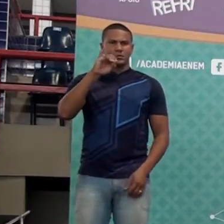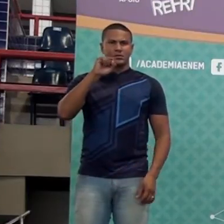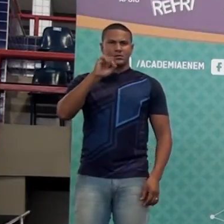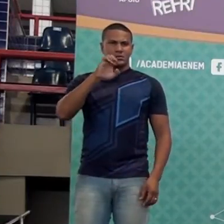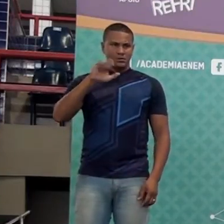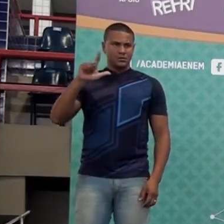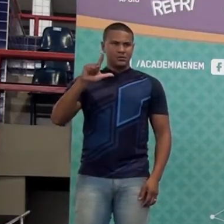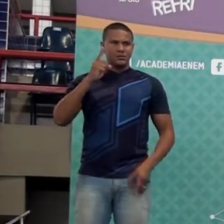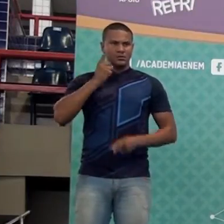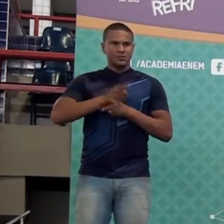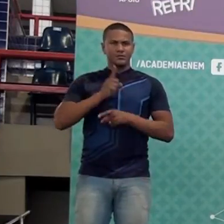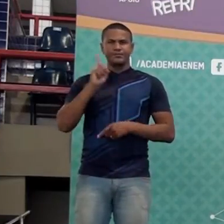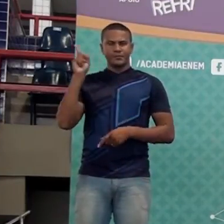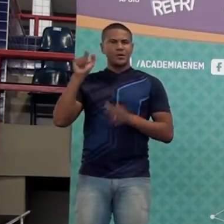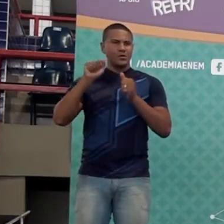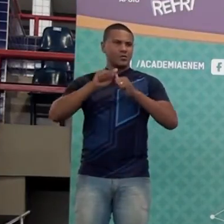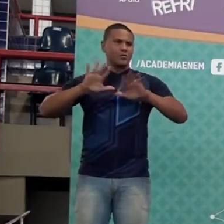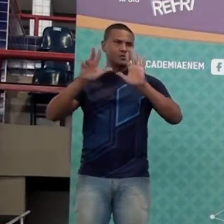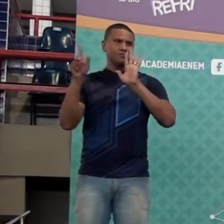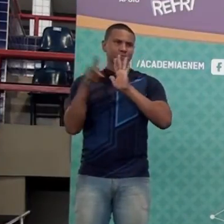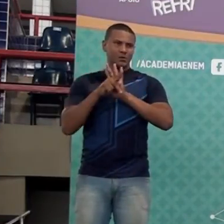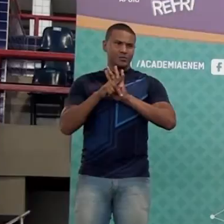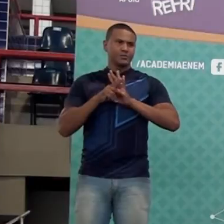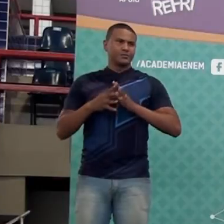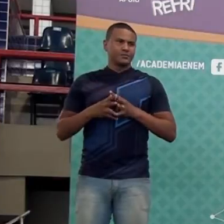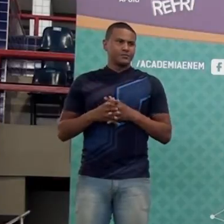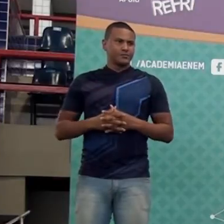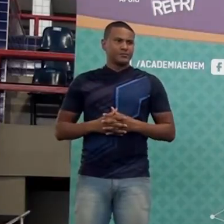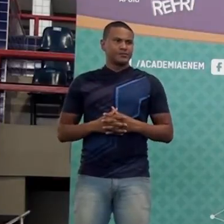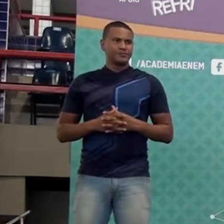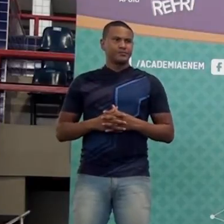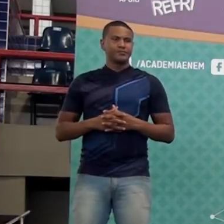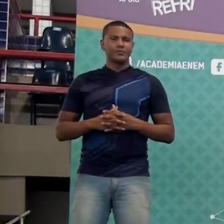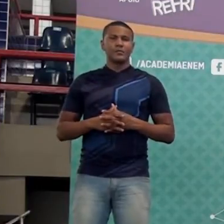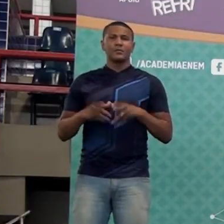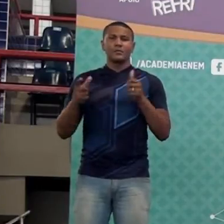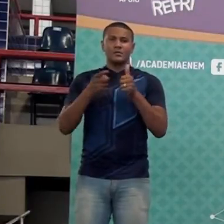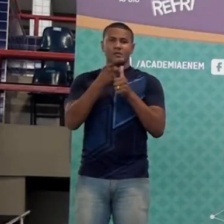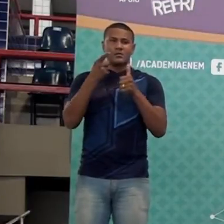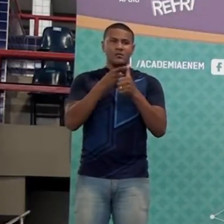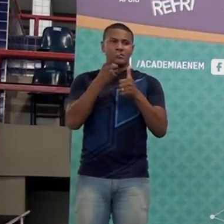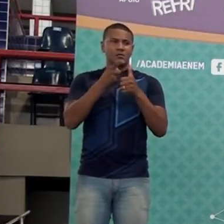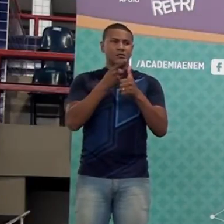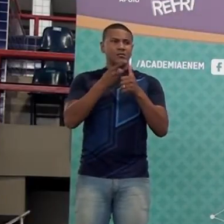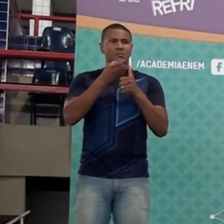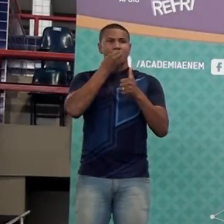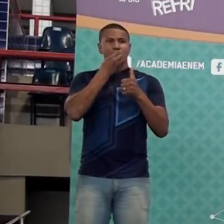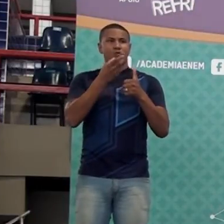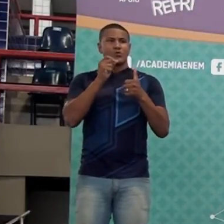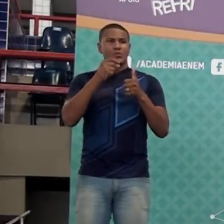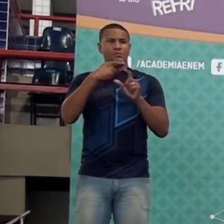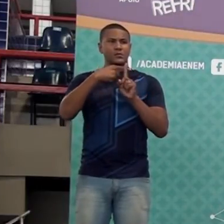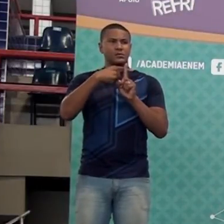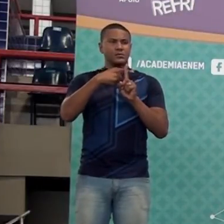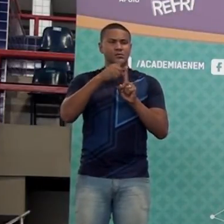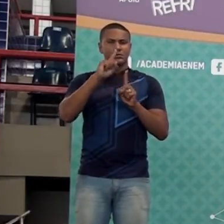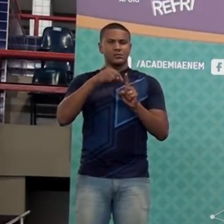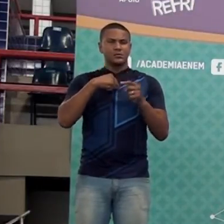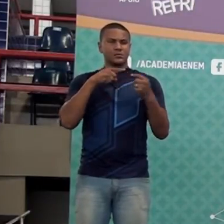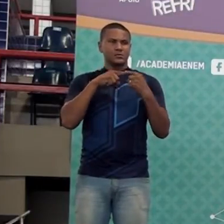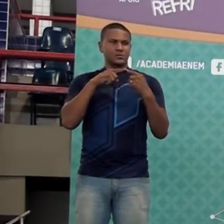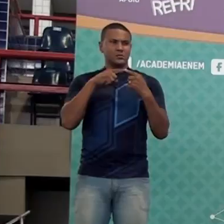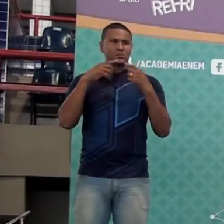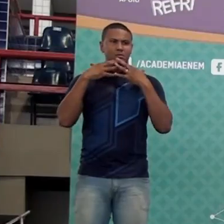que era professor da UFC. Primeira vantagem, vantagem ambiental. Assim como o etanol,